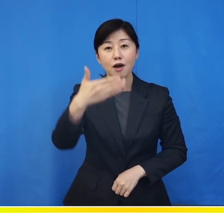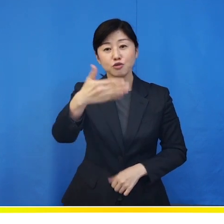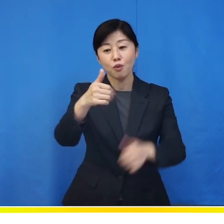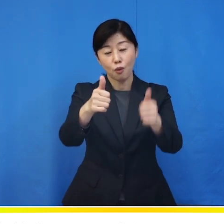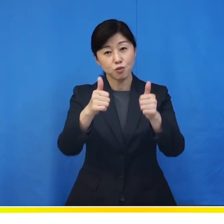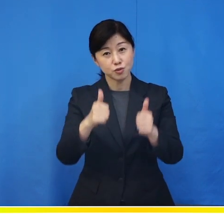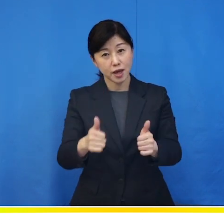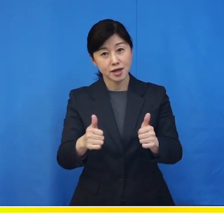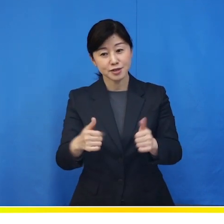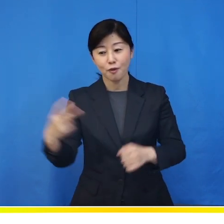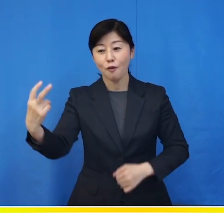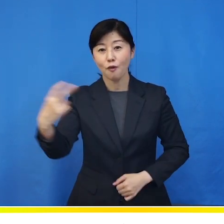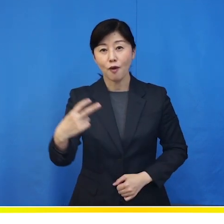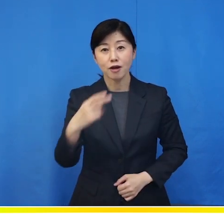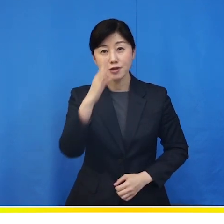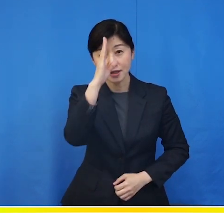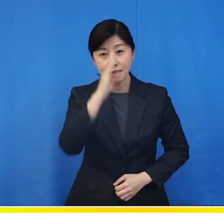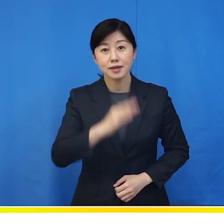ご覧下さい